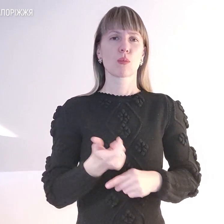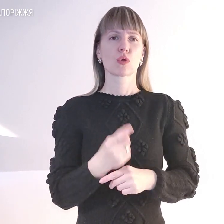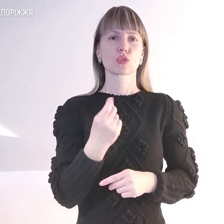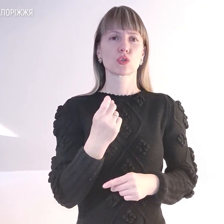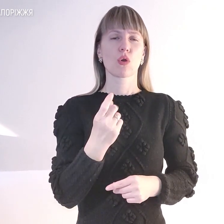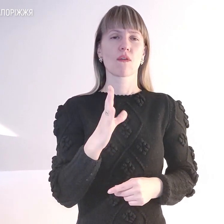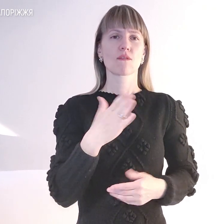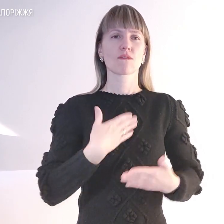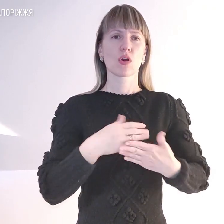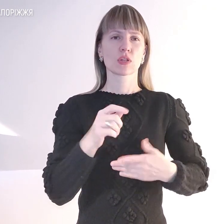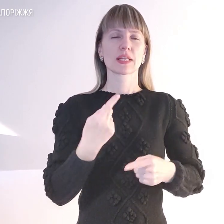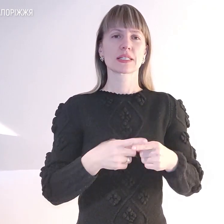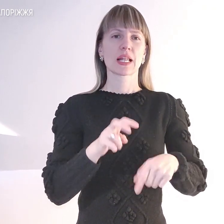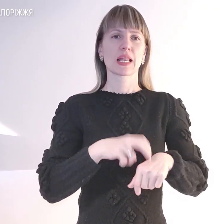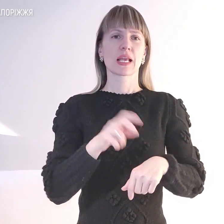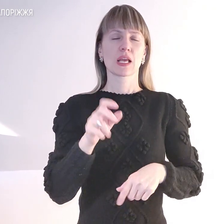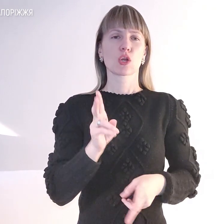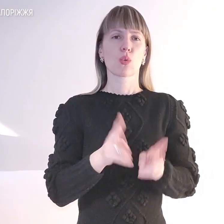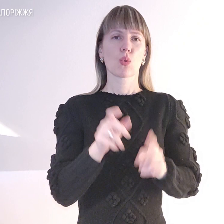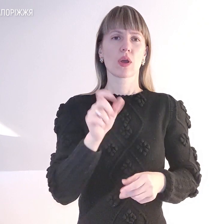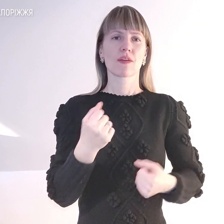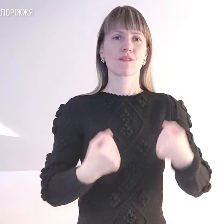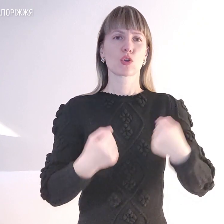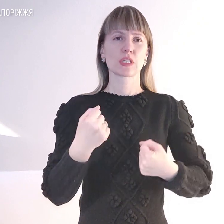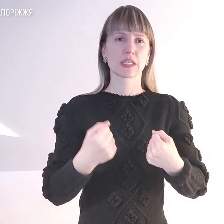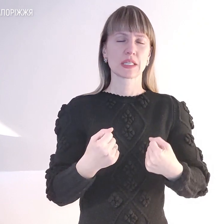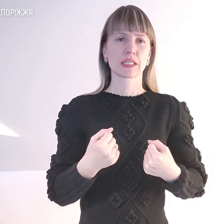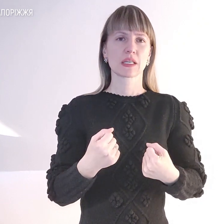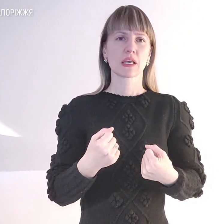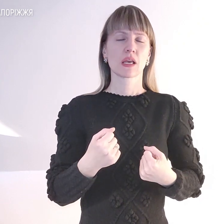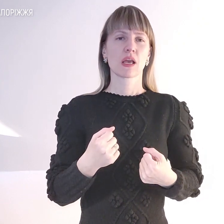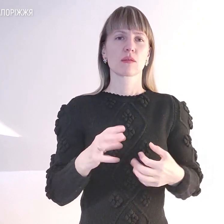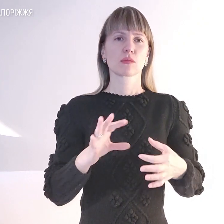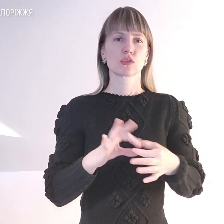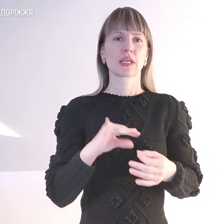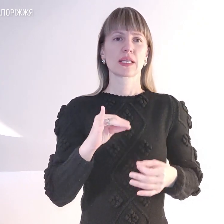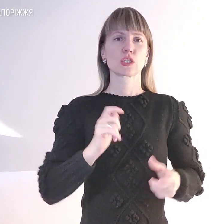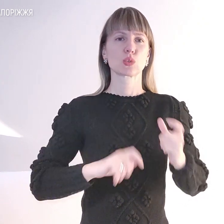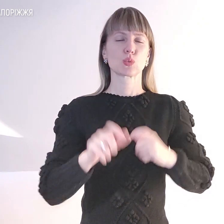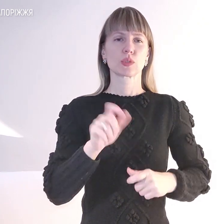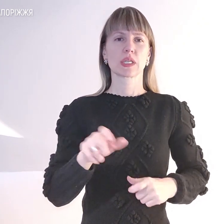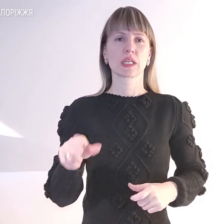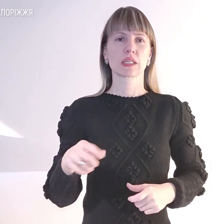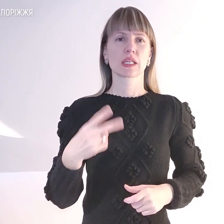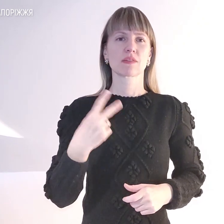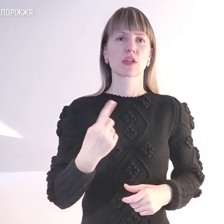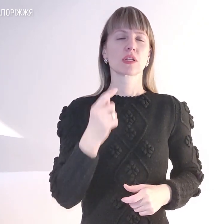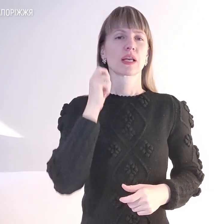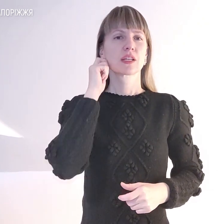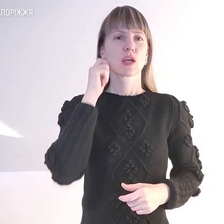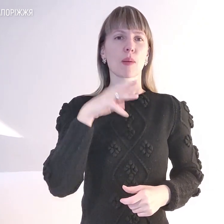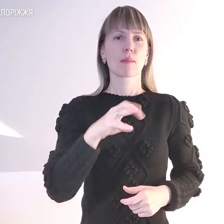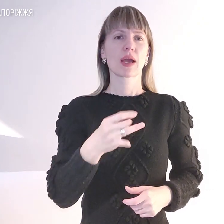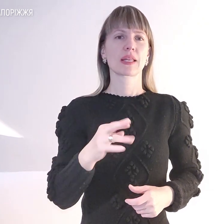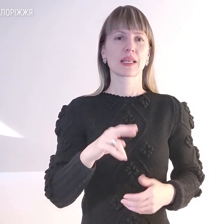волонтерів. Це лікарі, кухарі, водії. Долучаються також і студенти. 21-річна Марія допомагає на